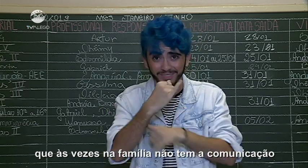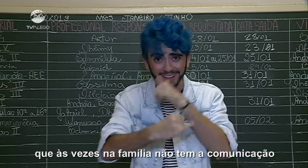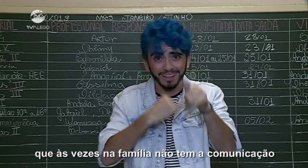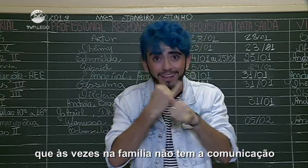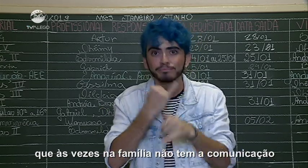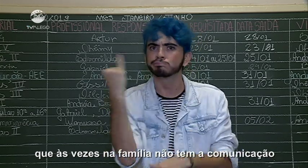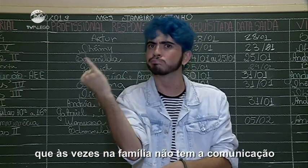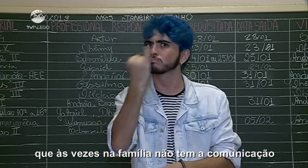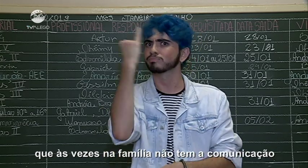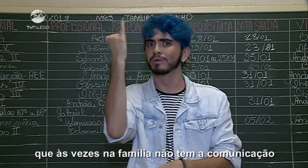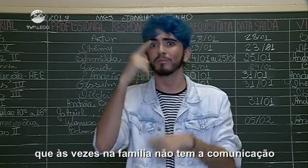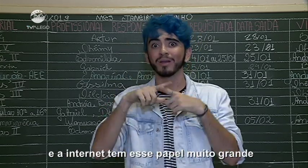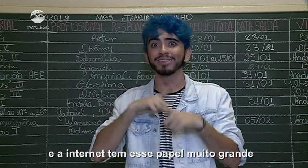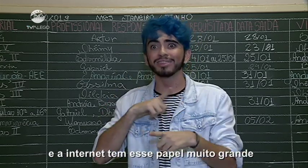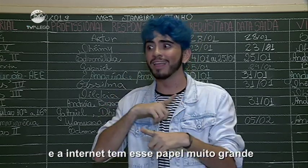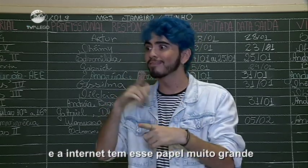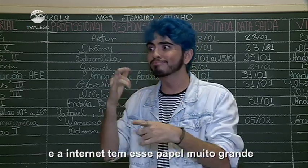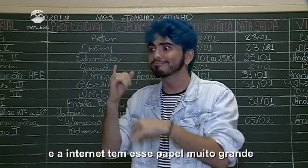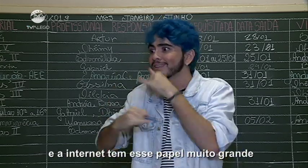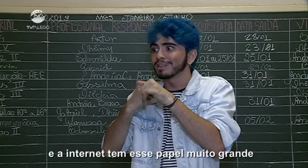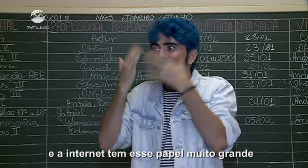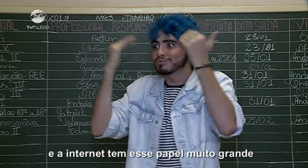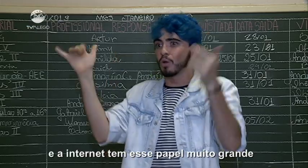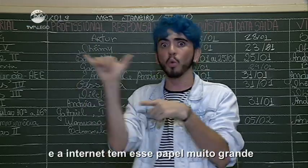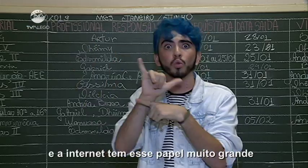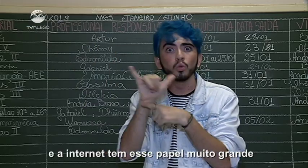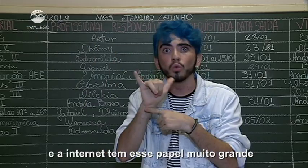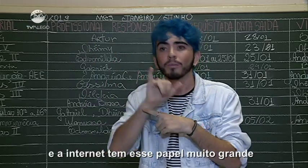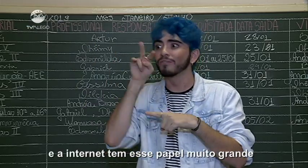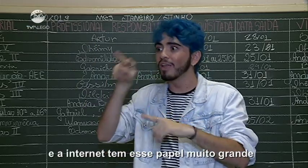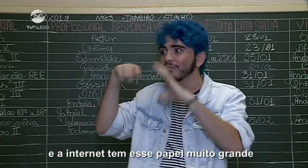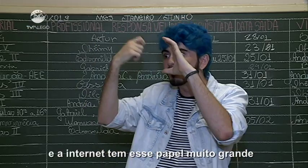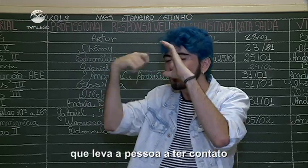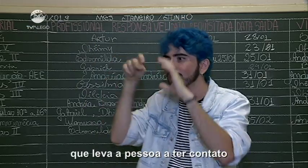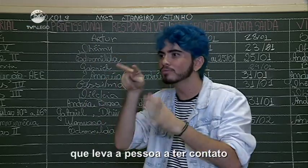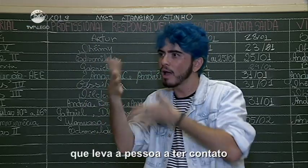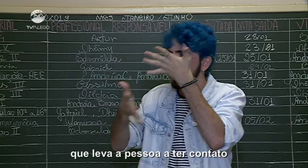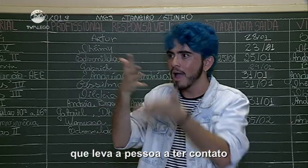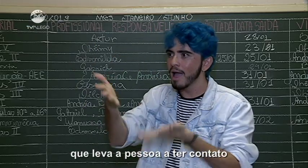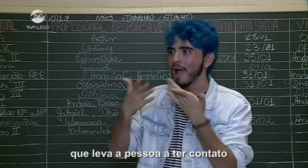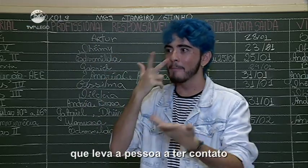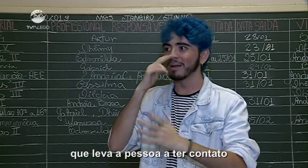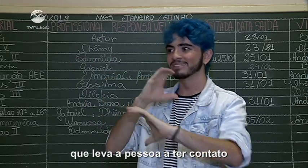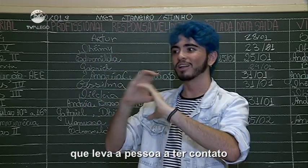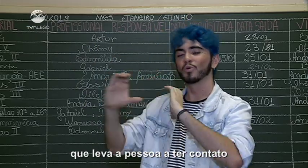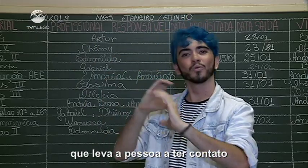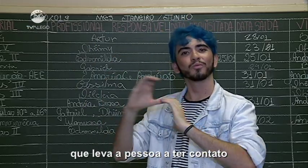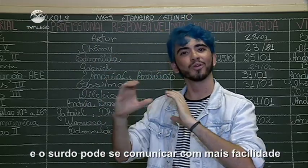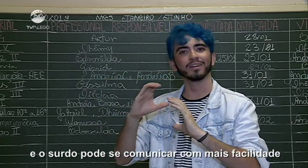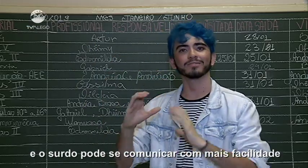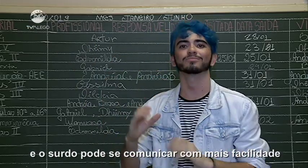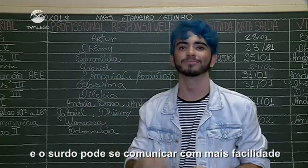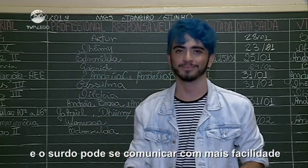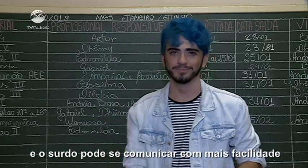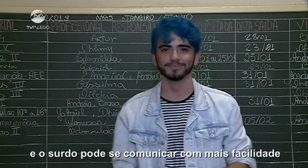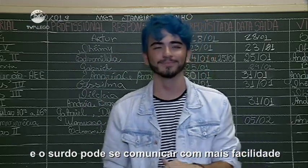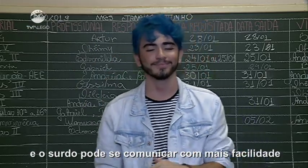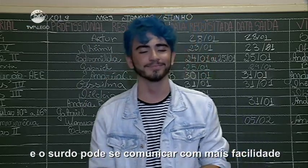comunicação. E a internet tem esse papel muito grande, que leva a pessoa a ter contato, né? Os surdos podem se comunicar com